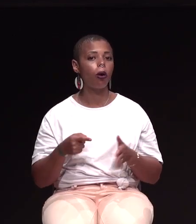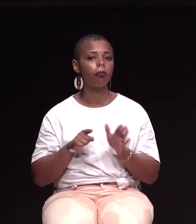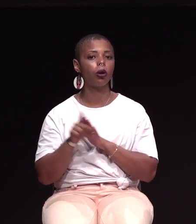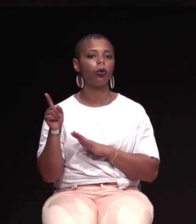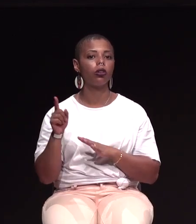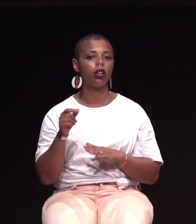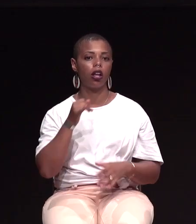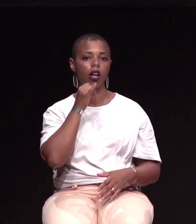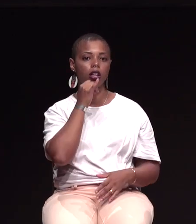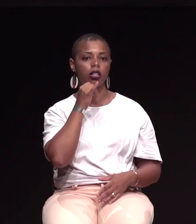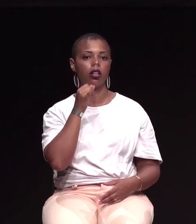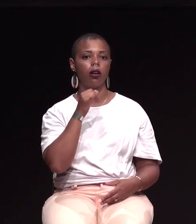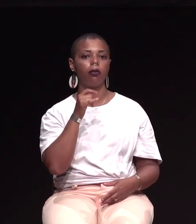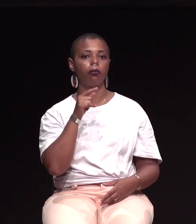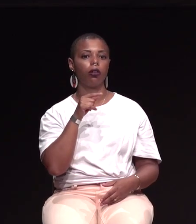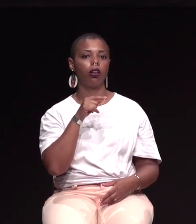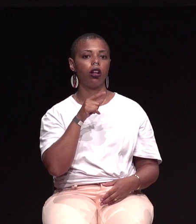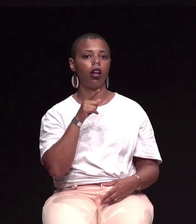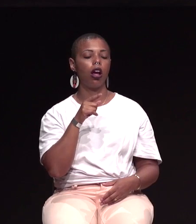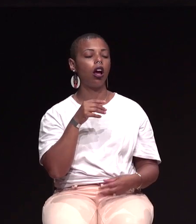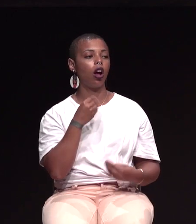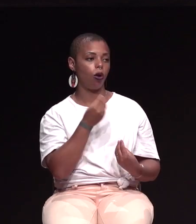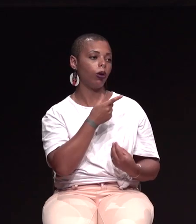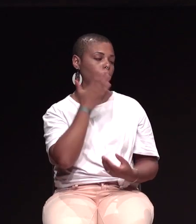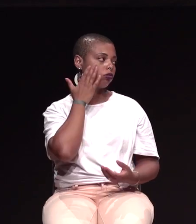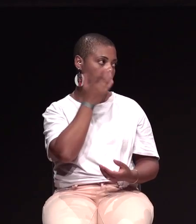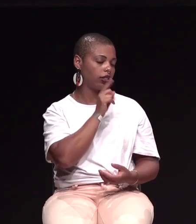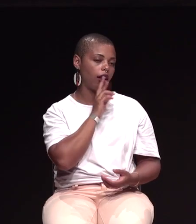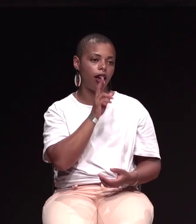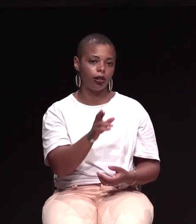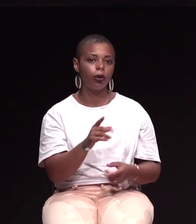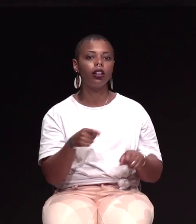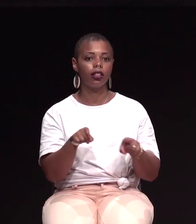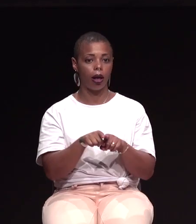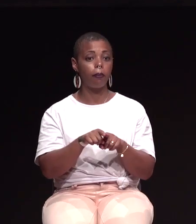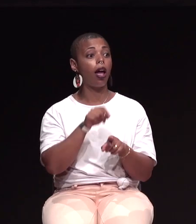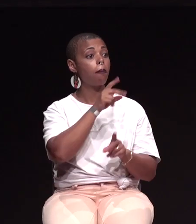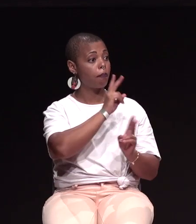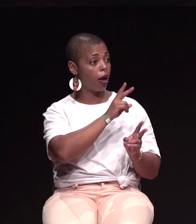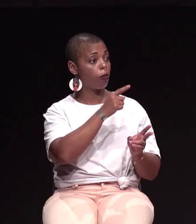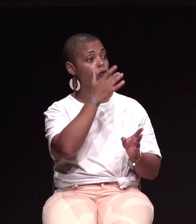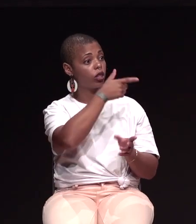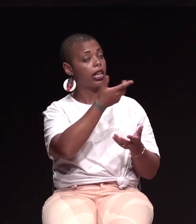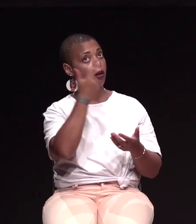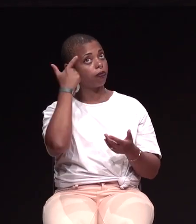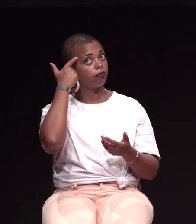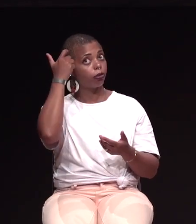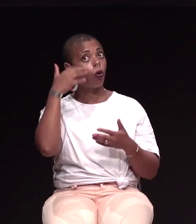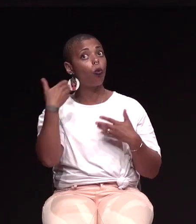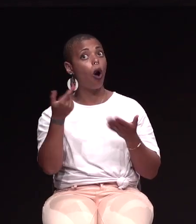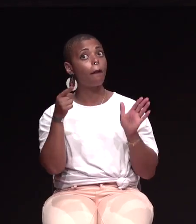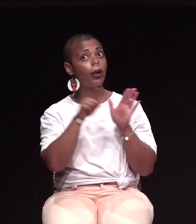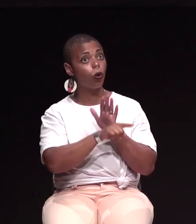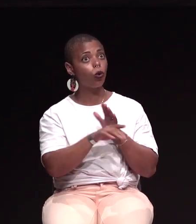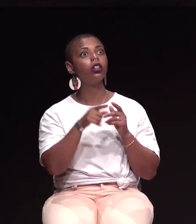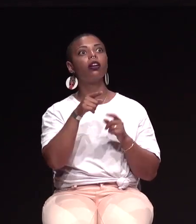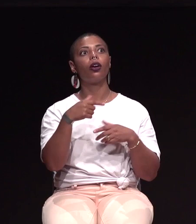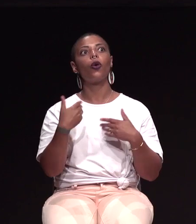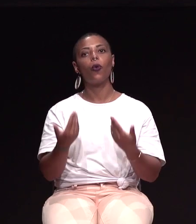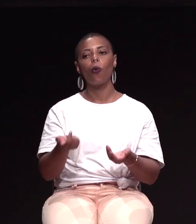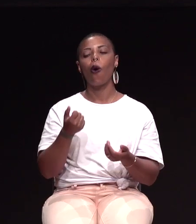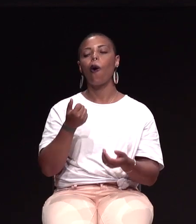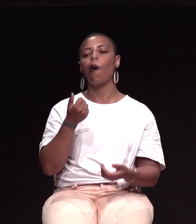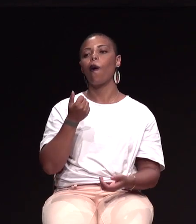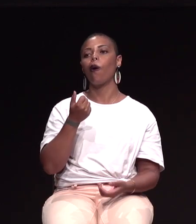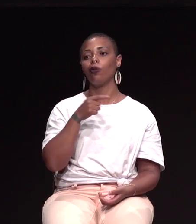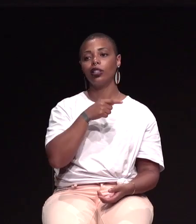no lugar de resposta da escritora negra, e que você respondesse essas questões. Tá bom, vamos brincar